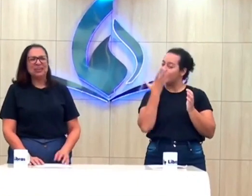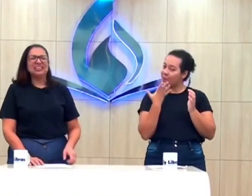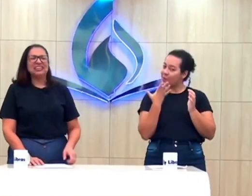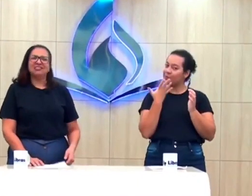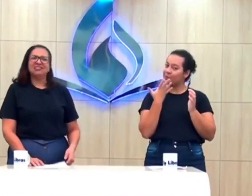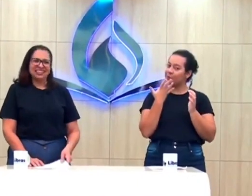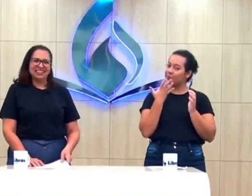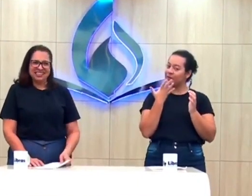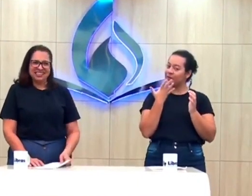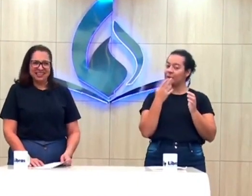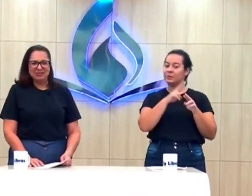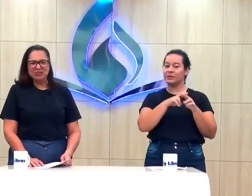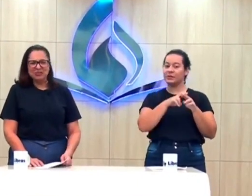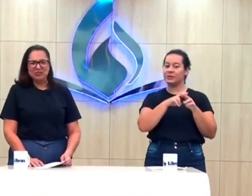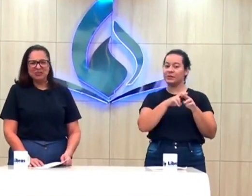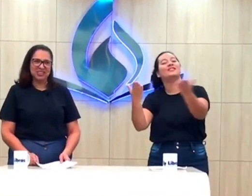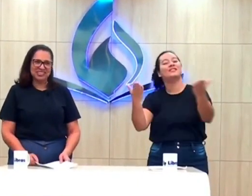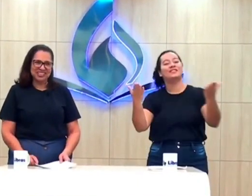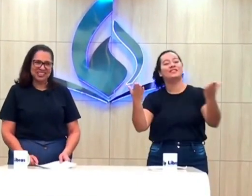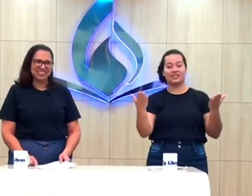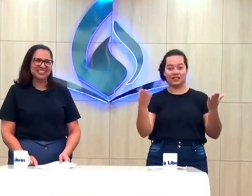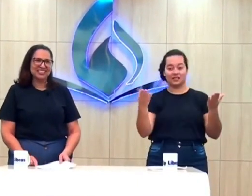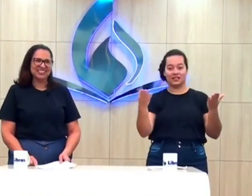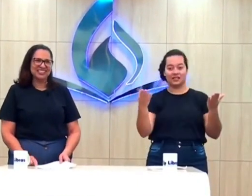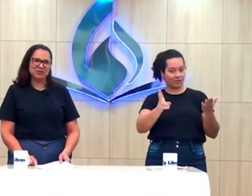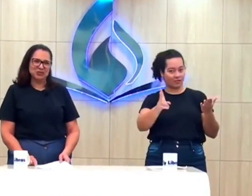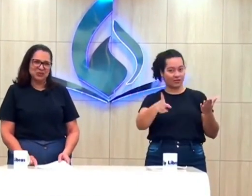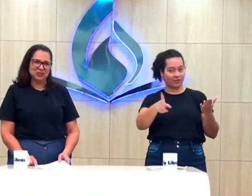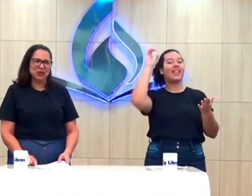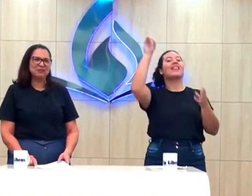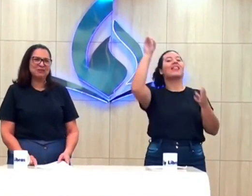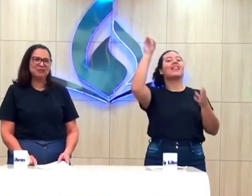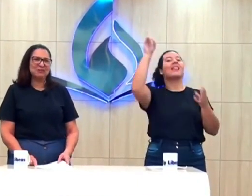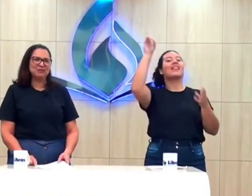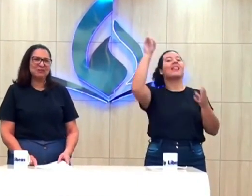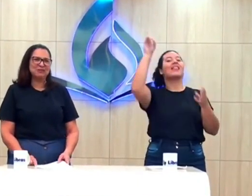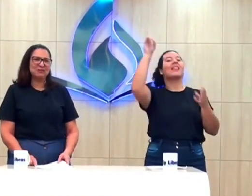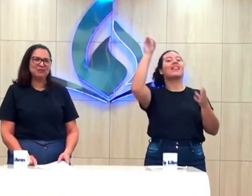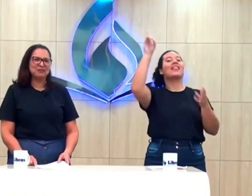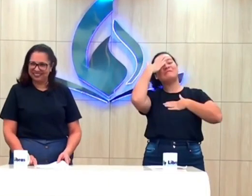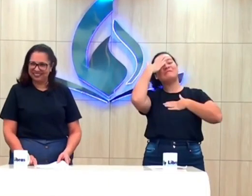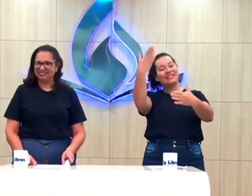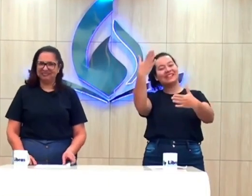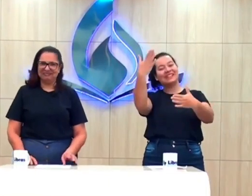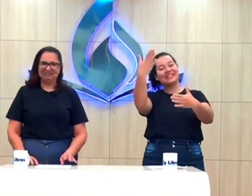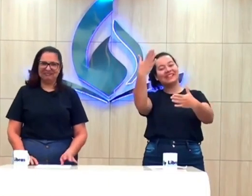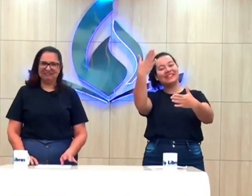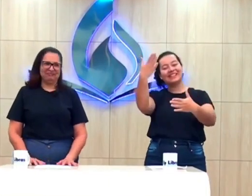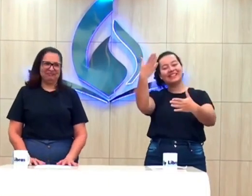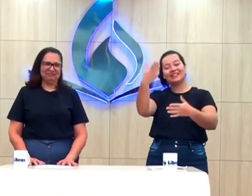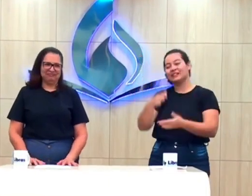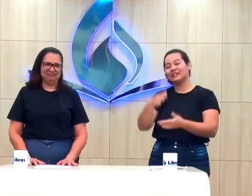bom. Então agradeço a Deus com a gente. Deus abençoe, muito obrigada.